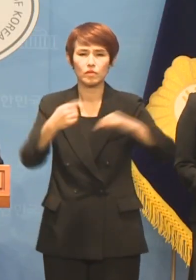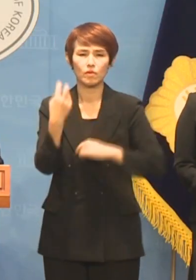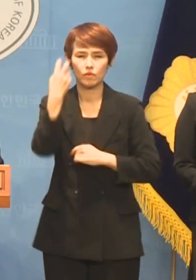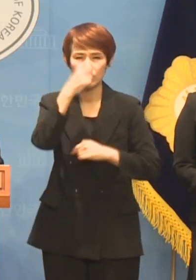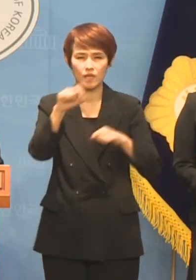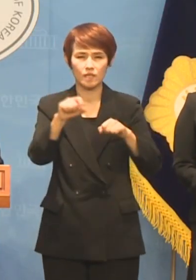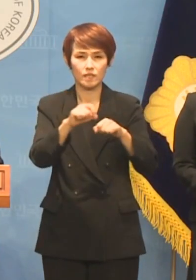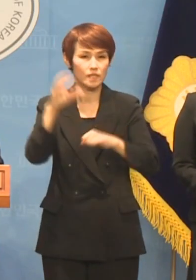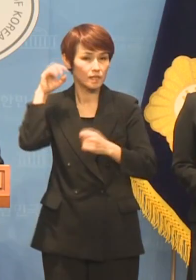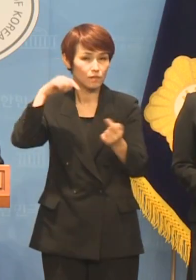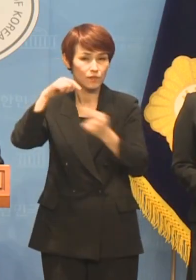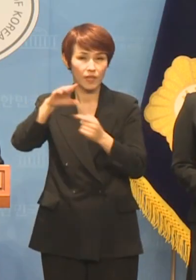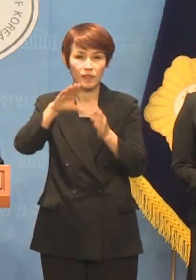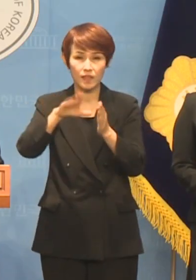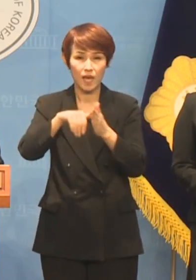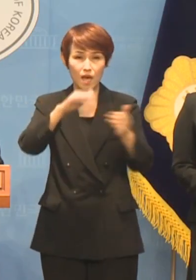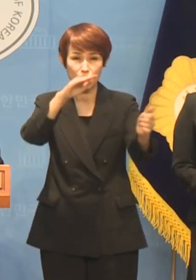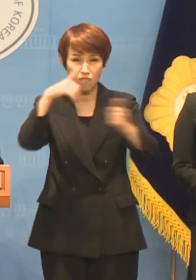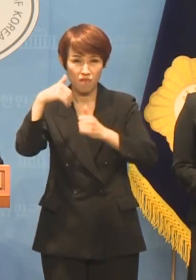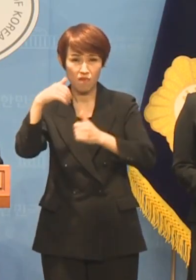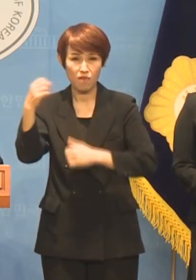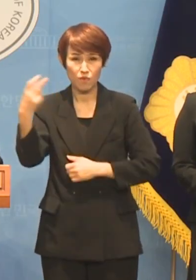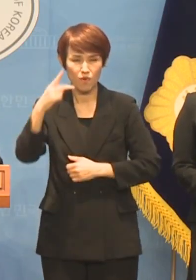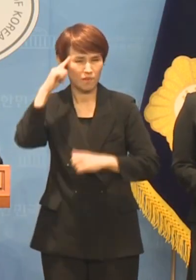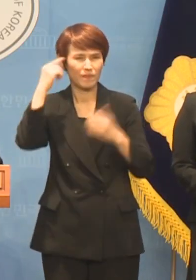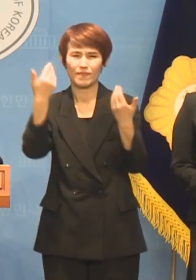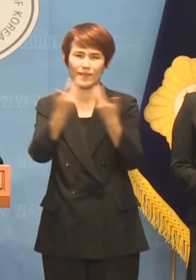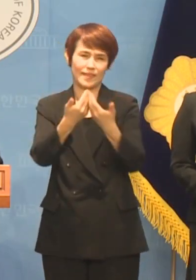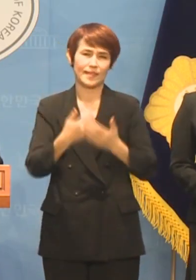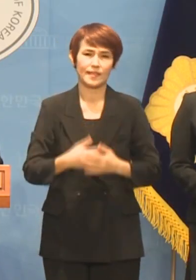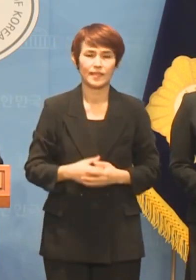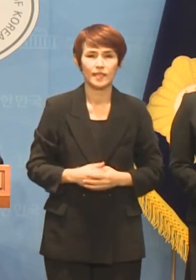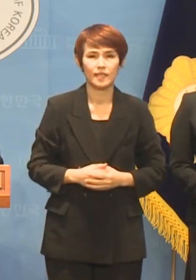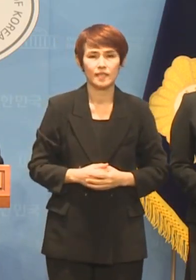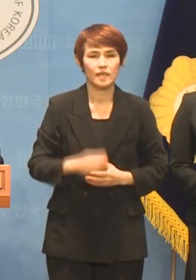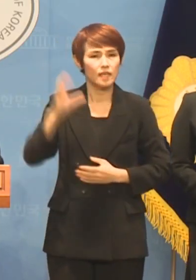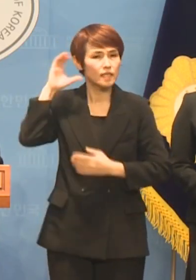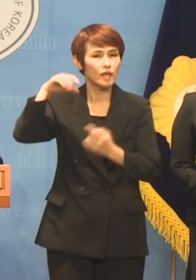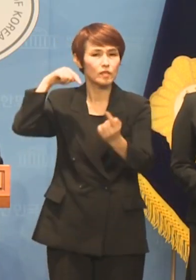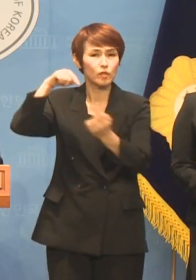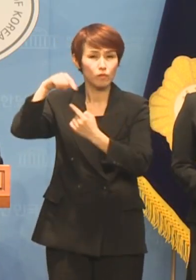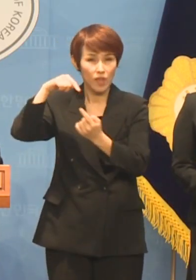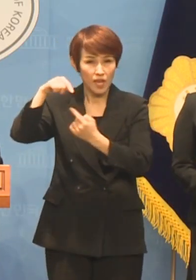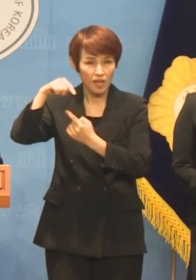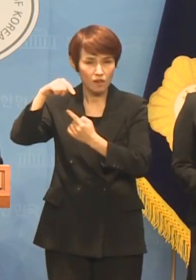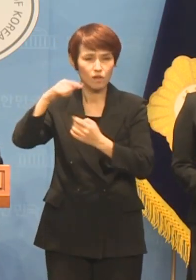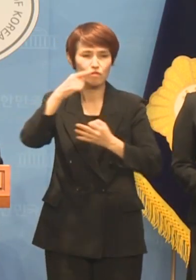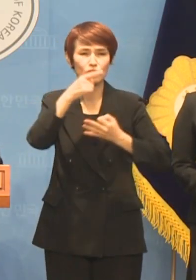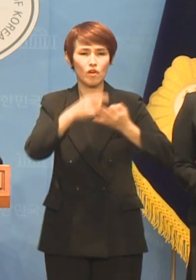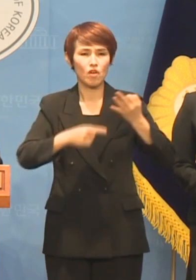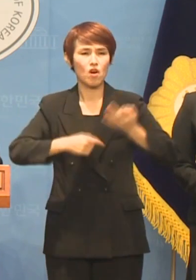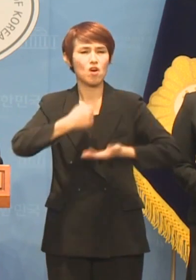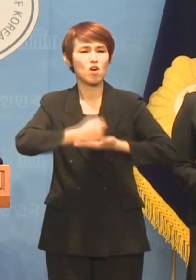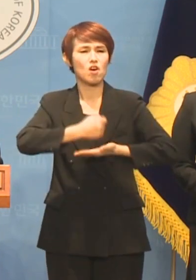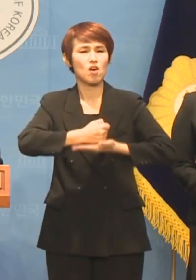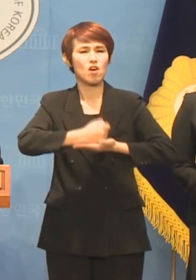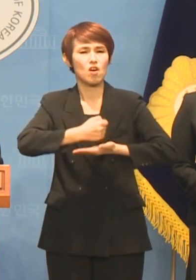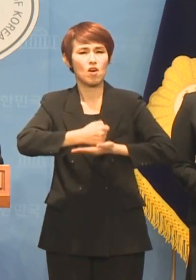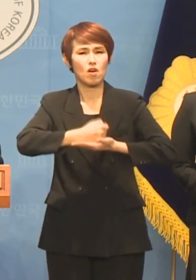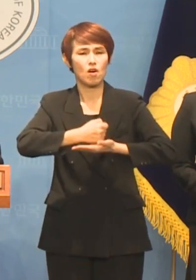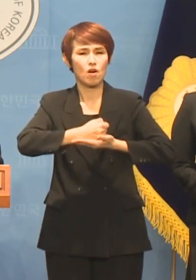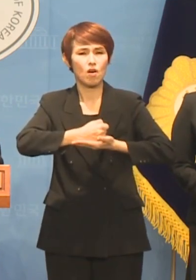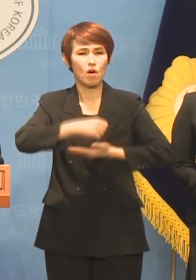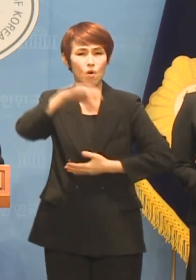청문회에 또다시 부르는 것에 대해 반대합니다. 청문회를 윤석열의 궤변을 늘어놓는